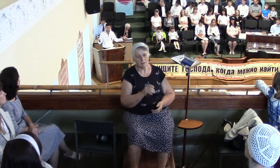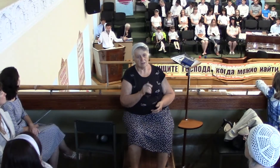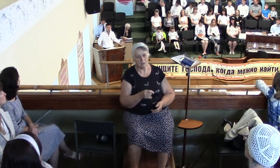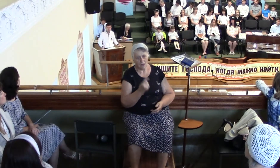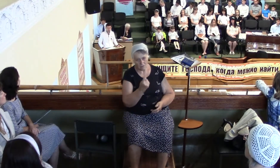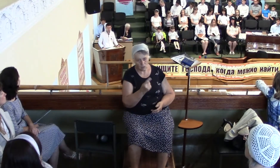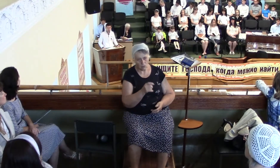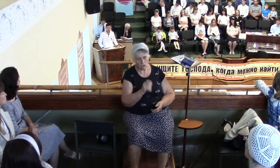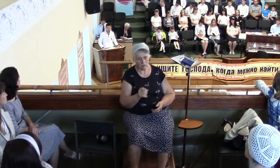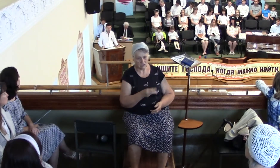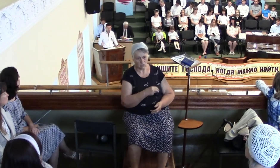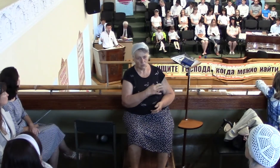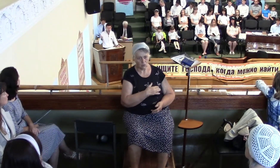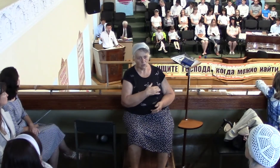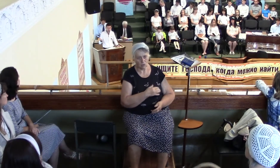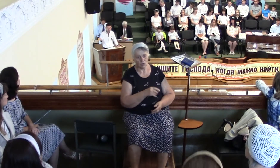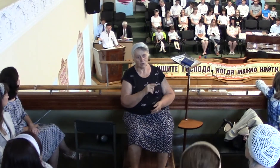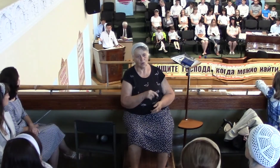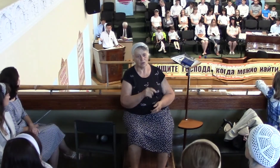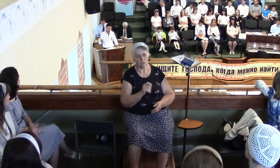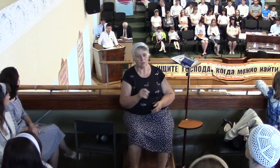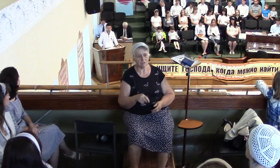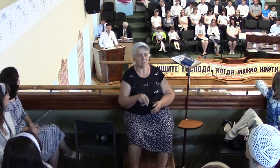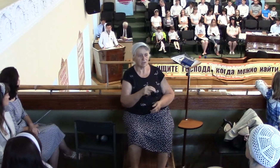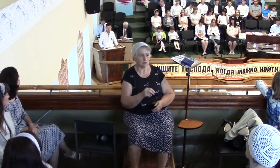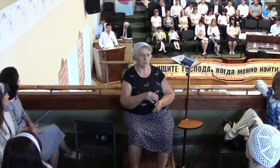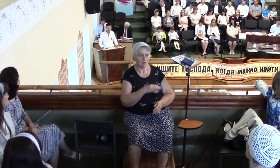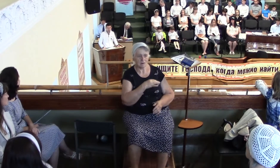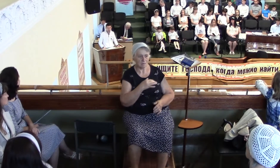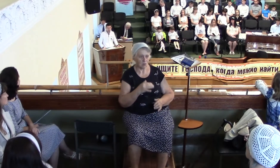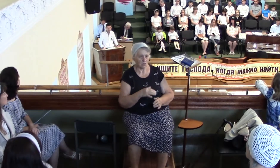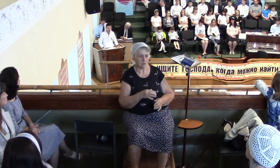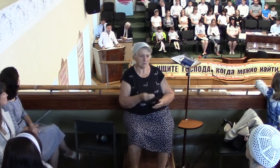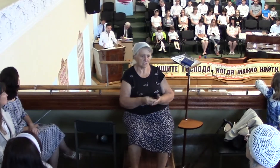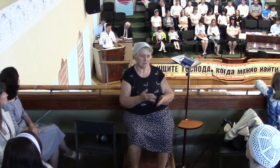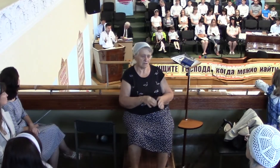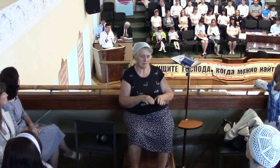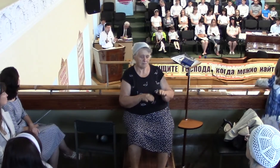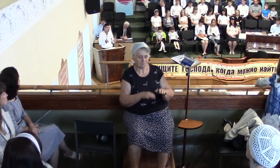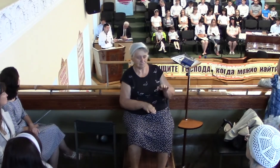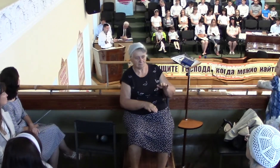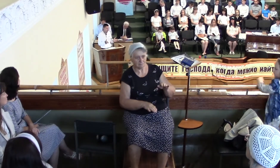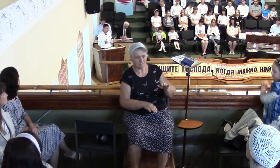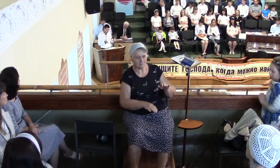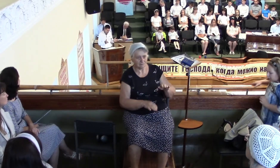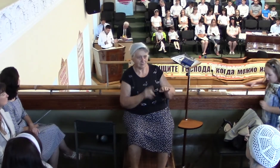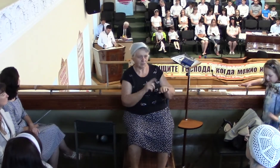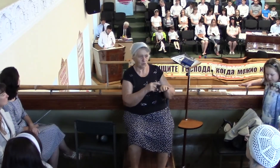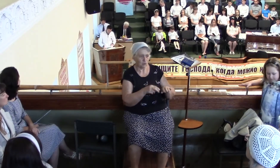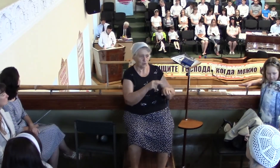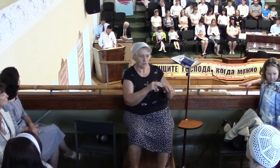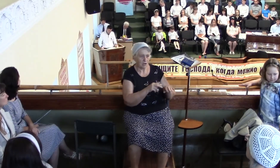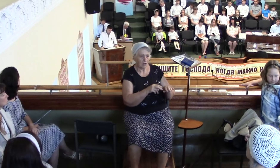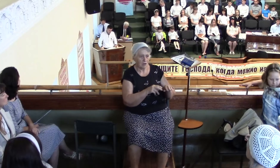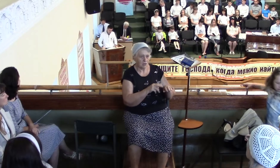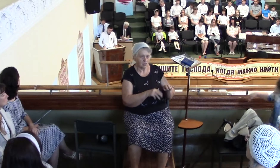одну человеческую душу, то человеческая душа намного ценнее. Так ли сегодня мыслим мы? Каждый